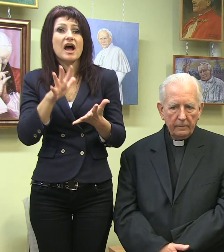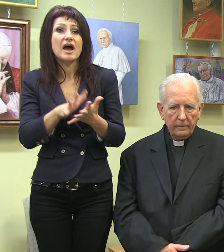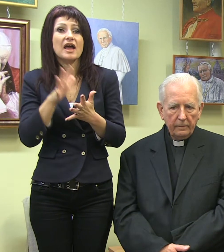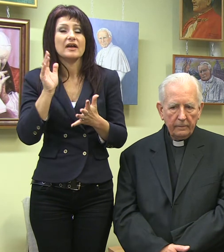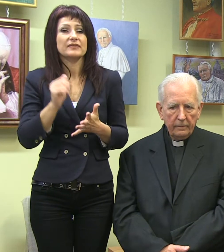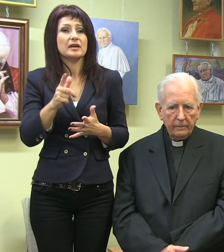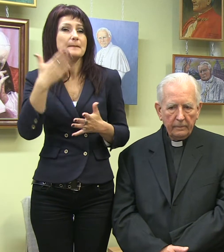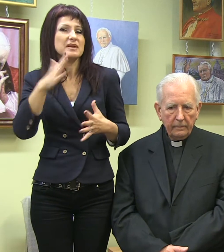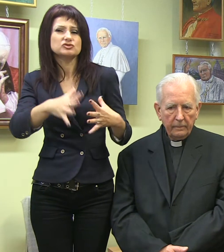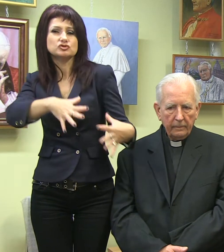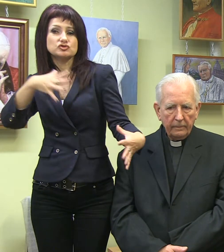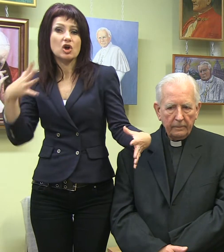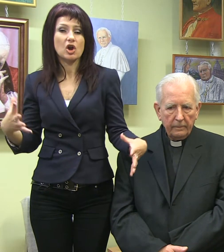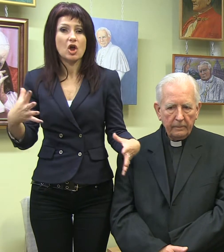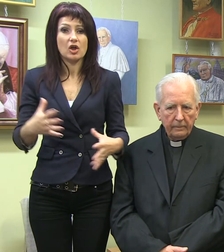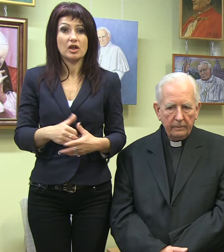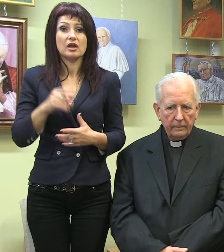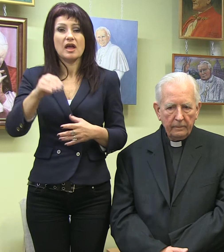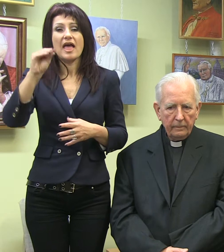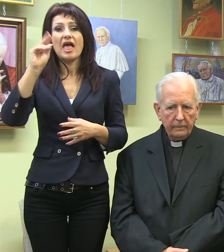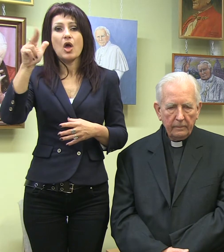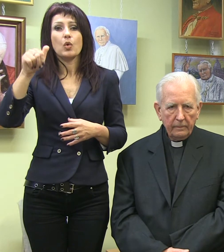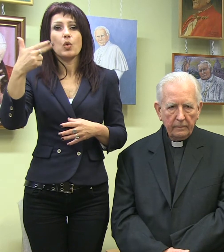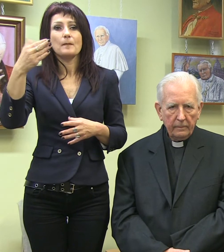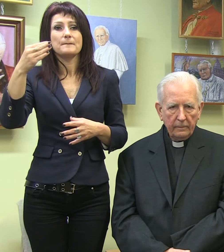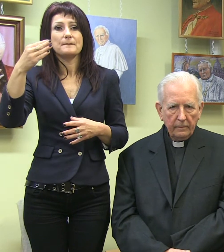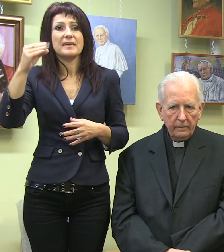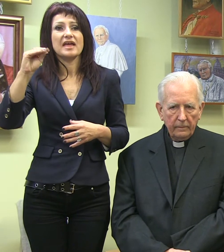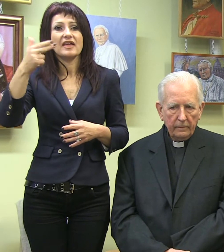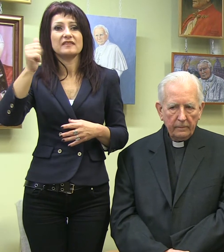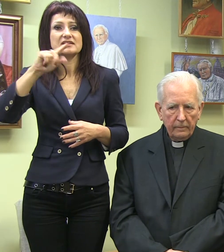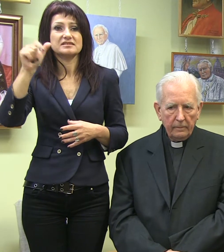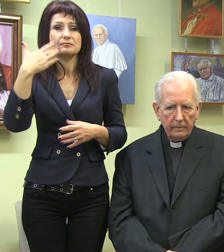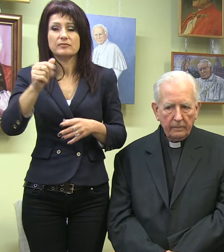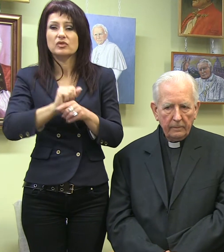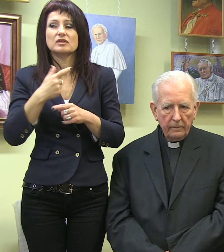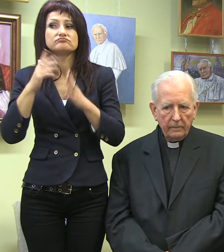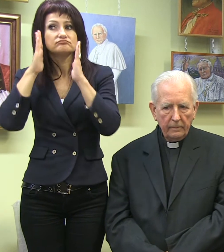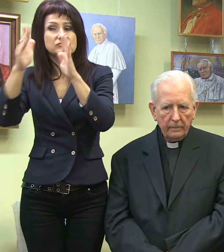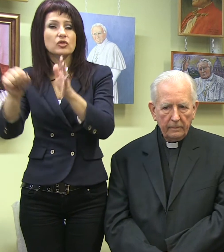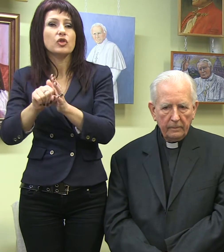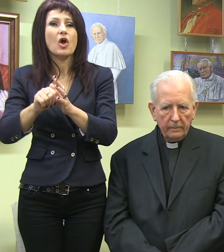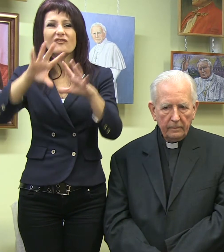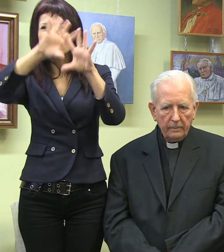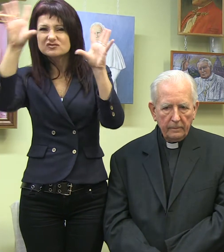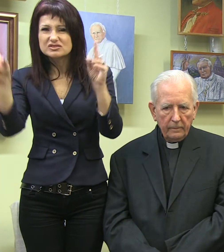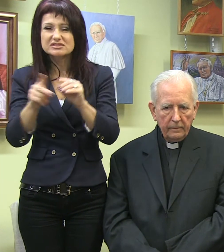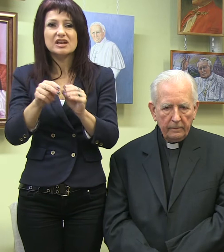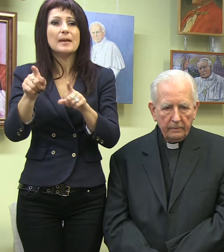osobowości są już bardzo szerokie. Ekumenizm, dążenie do zjednoczenia wszystkich chrześcijan, wszystkich braci w